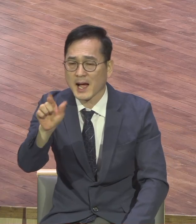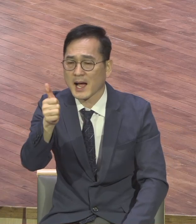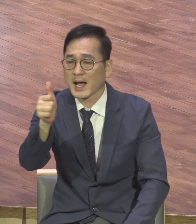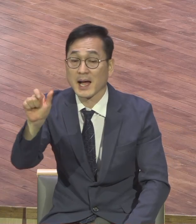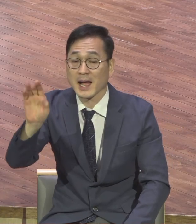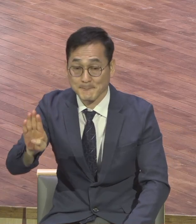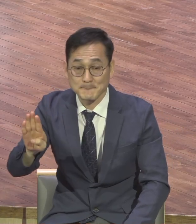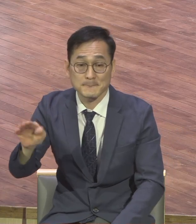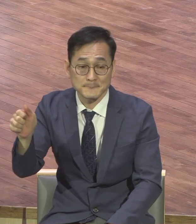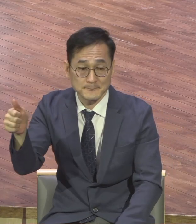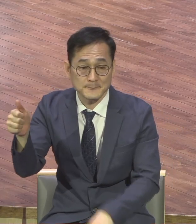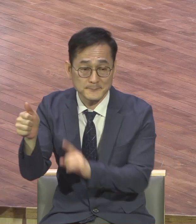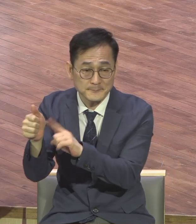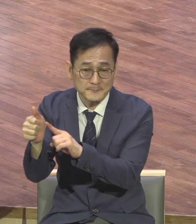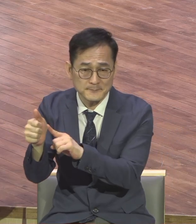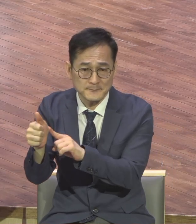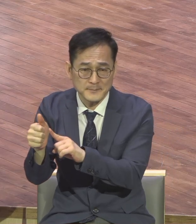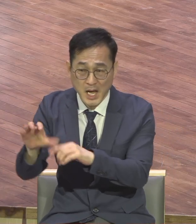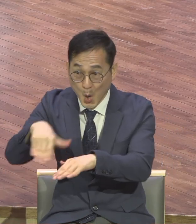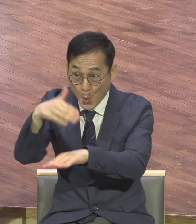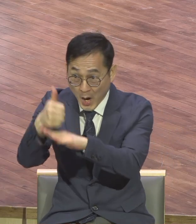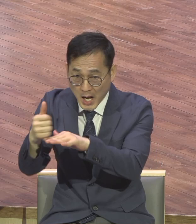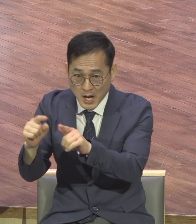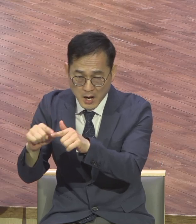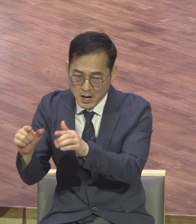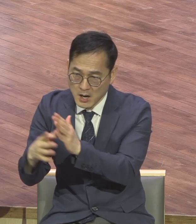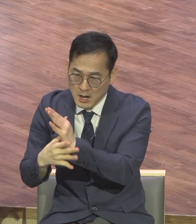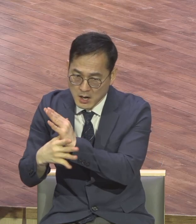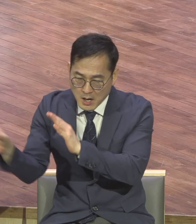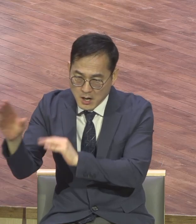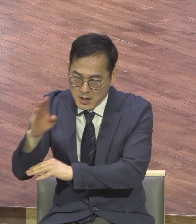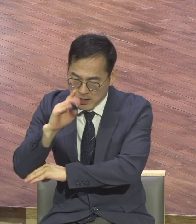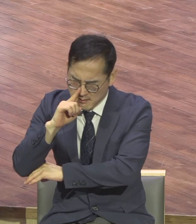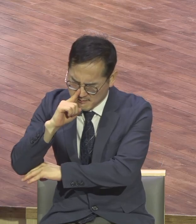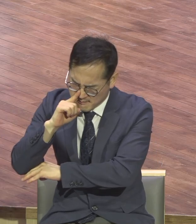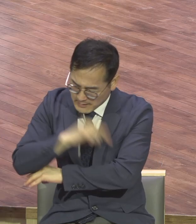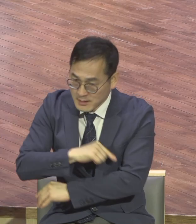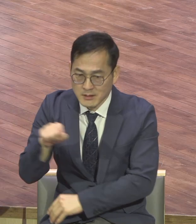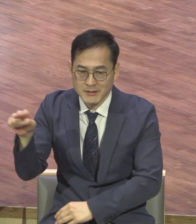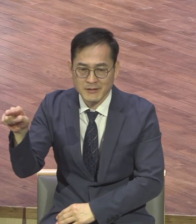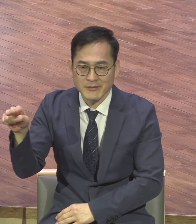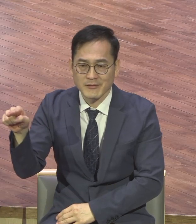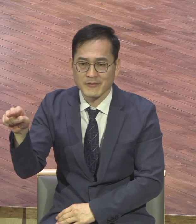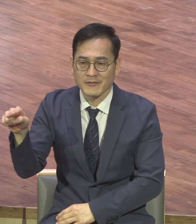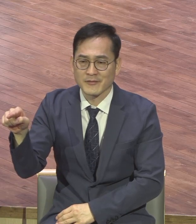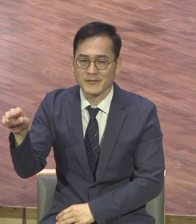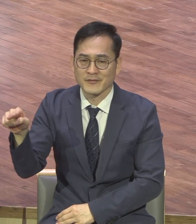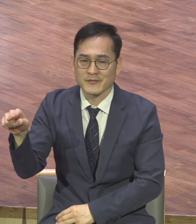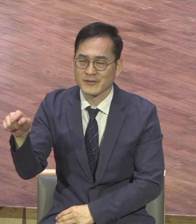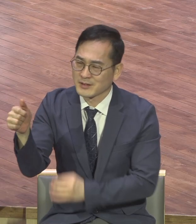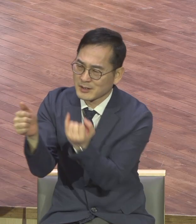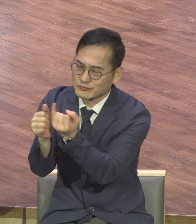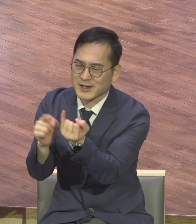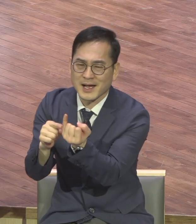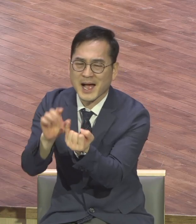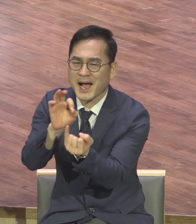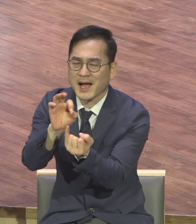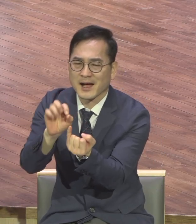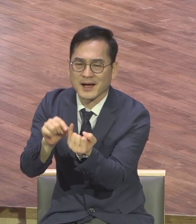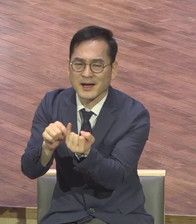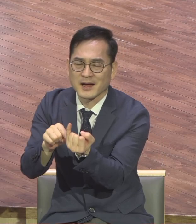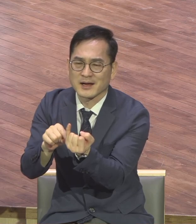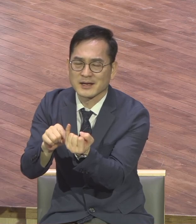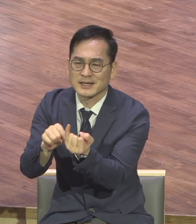아합 시대 이스라엘은 최악의 암흑기였어요. 영적 암흑기. 이 바알과 아세라를 섬기는 이세벨을